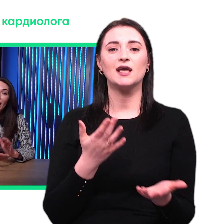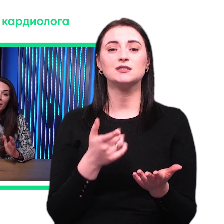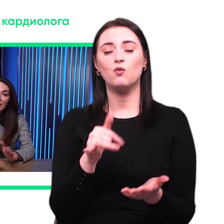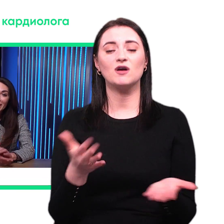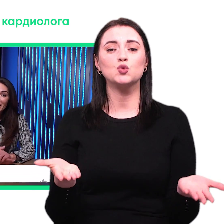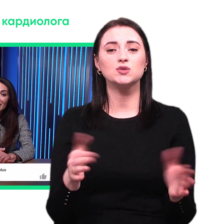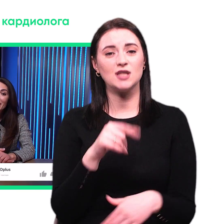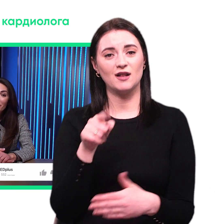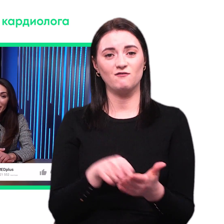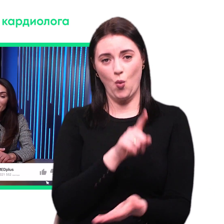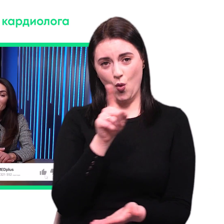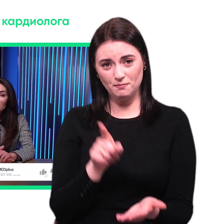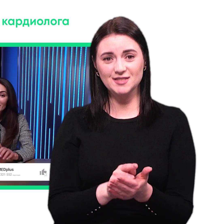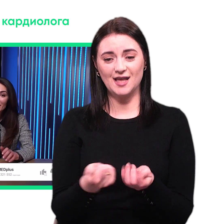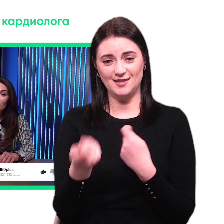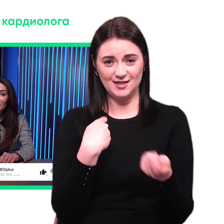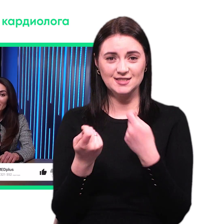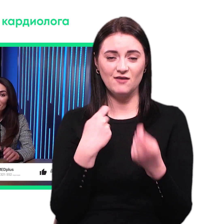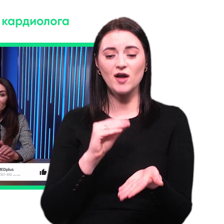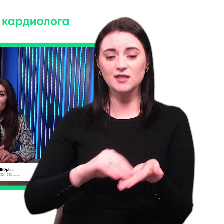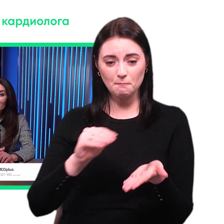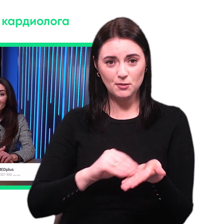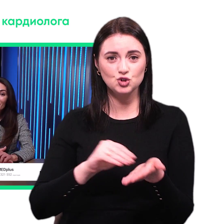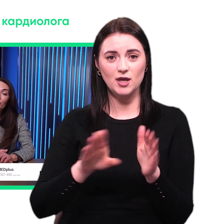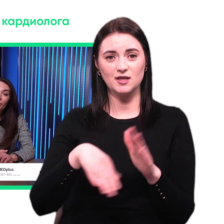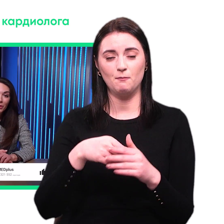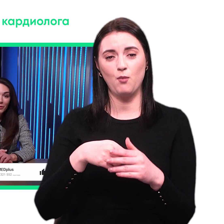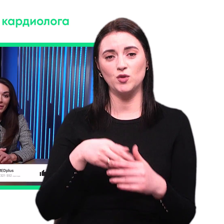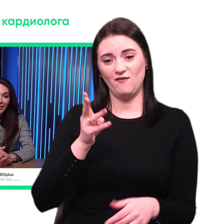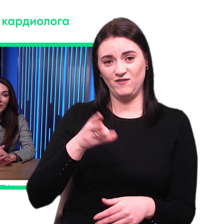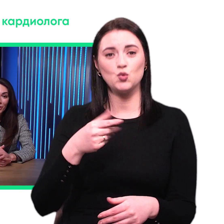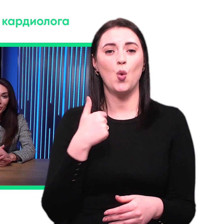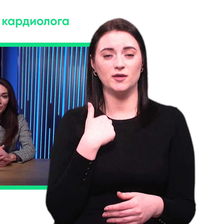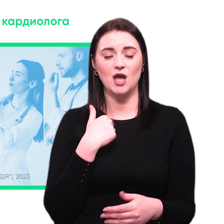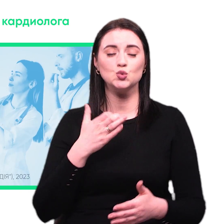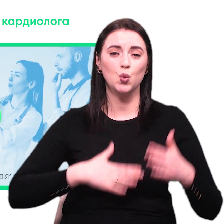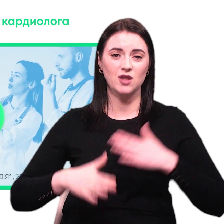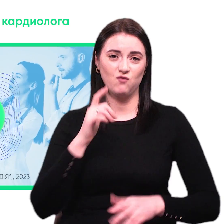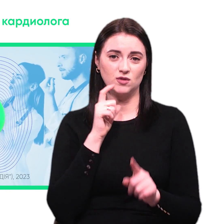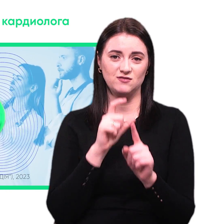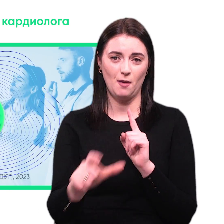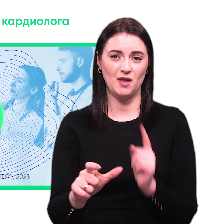вопросы, обязательно задавайте, пишите их под этим видео, я с удовольствием на них отвечу.